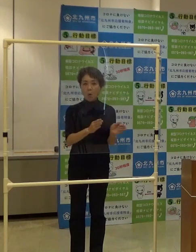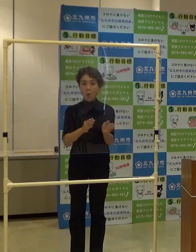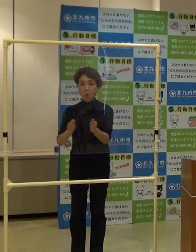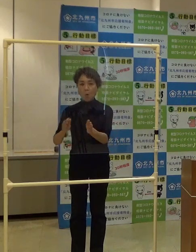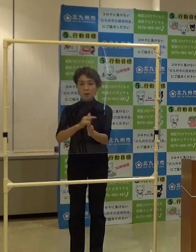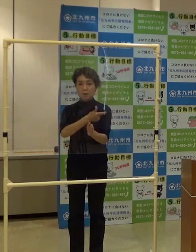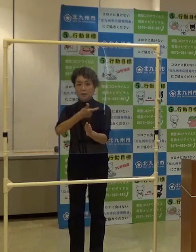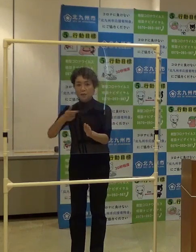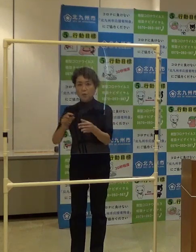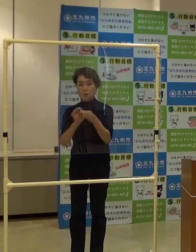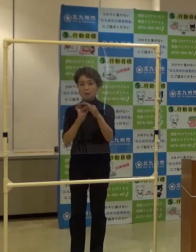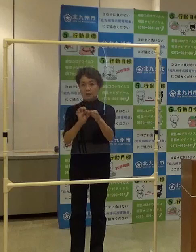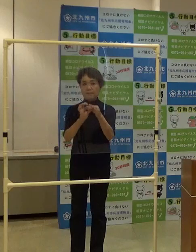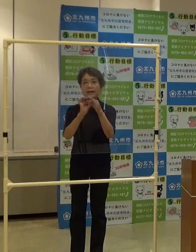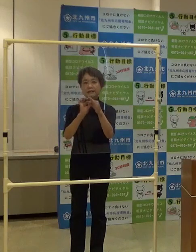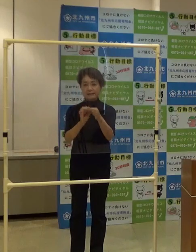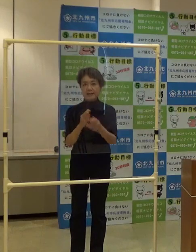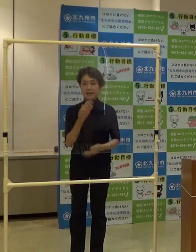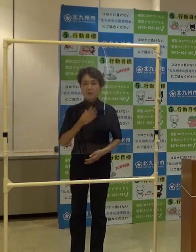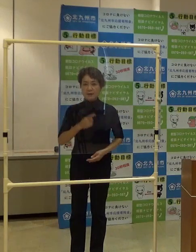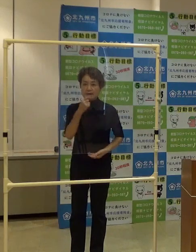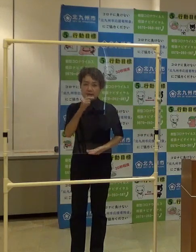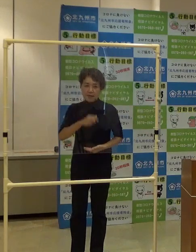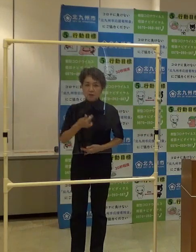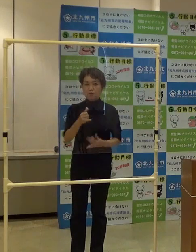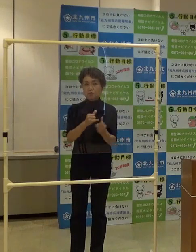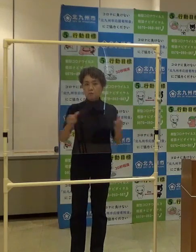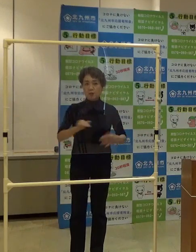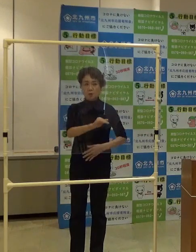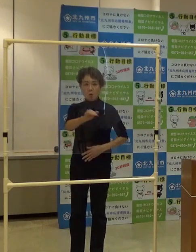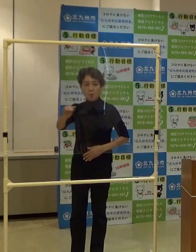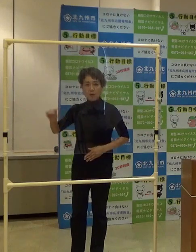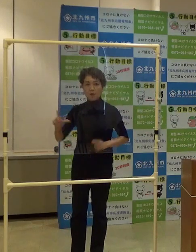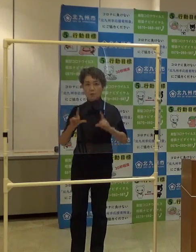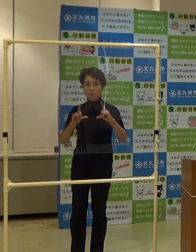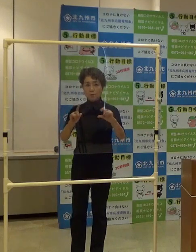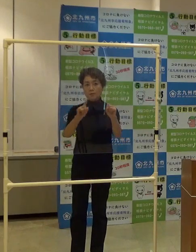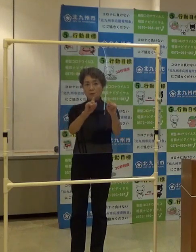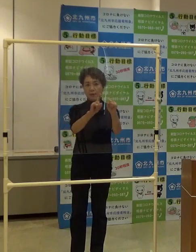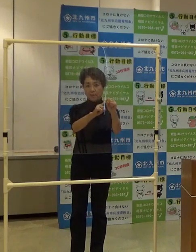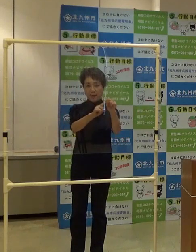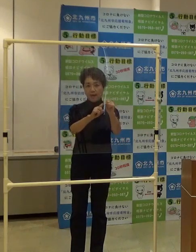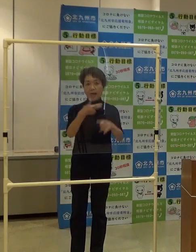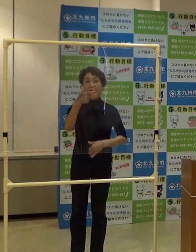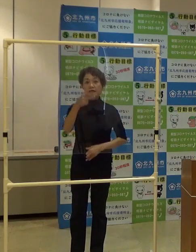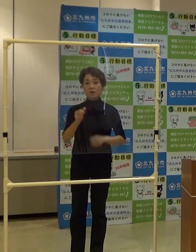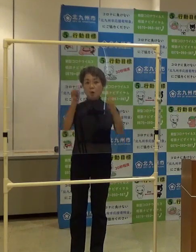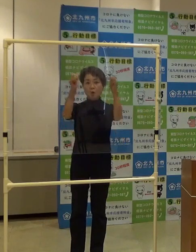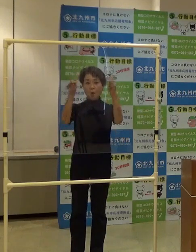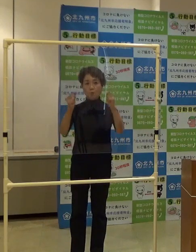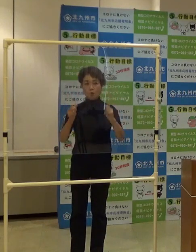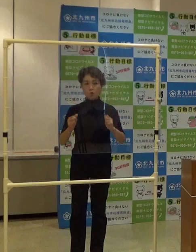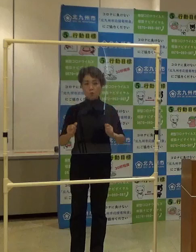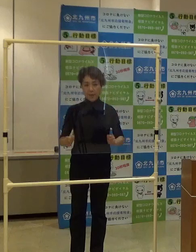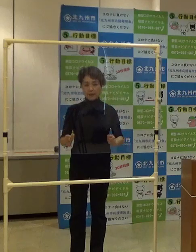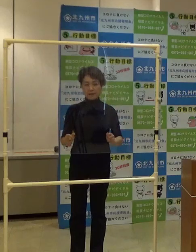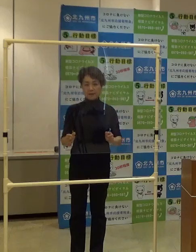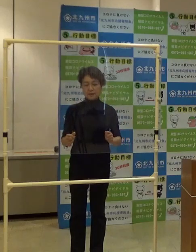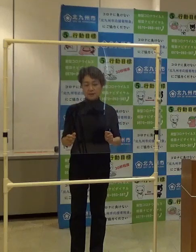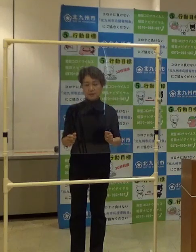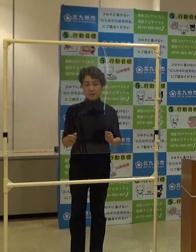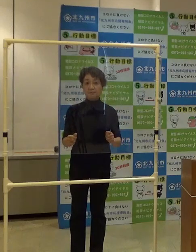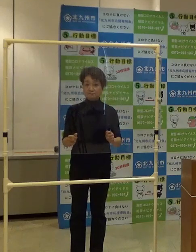などにつきまして、より分かりやすく市民の皆様にお伝えをするため、市のホームページにおきま